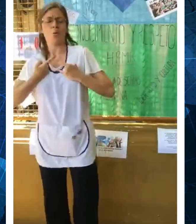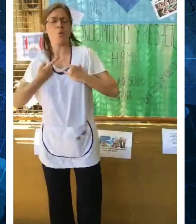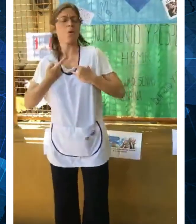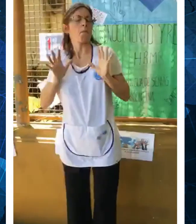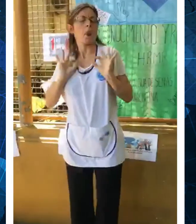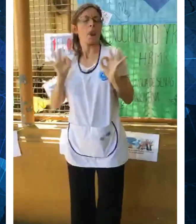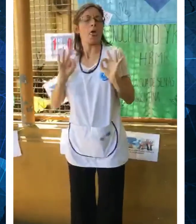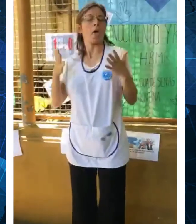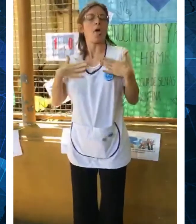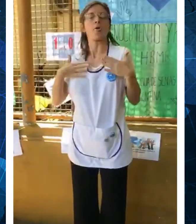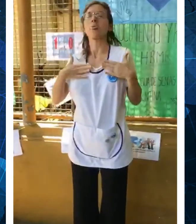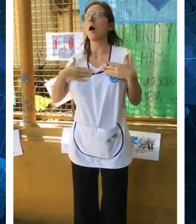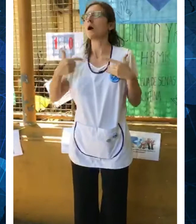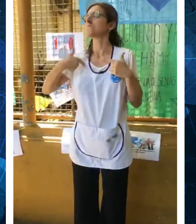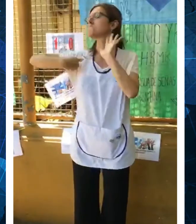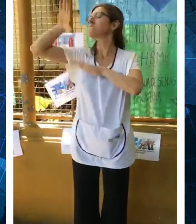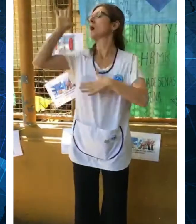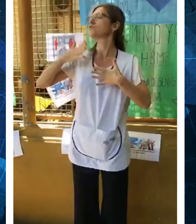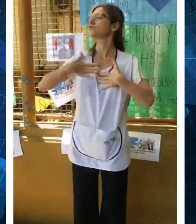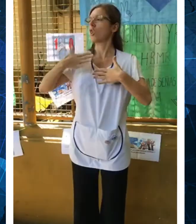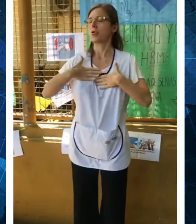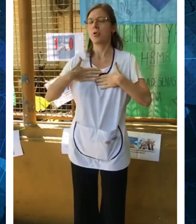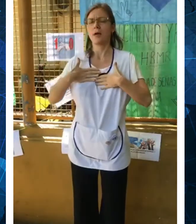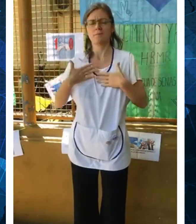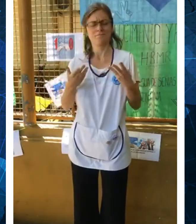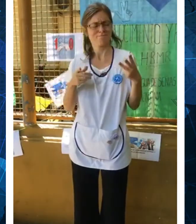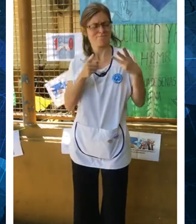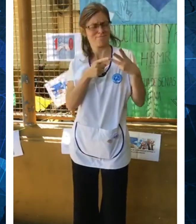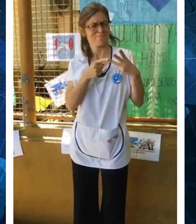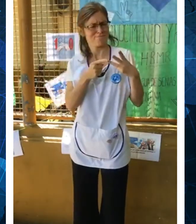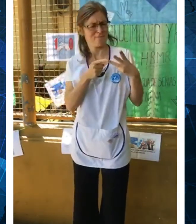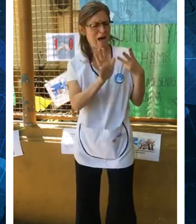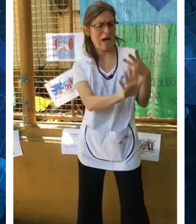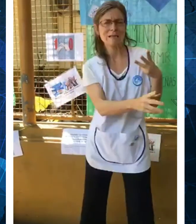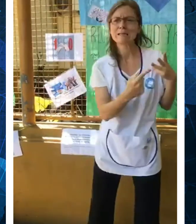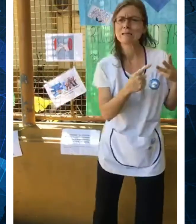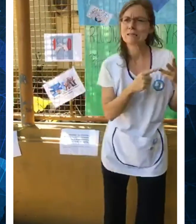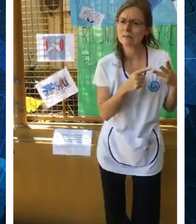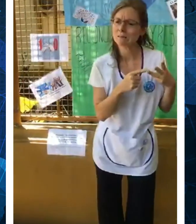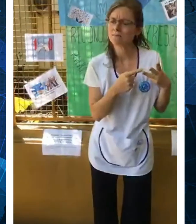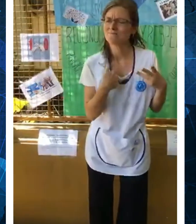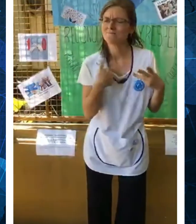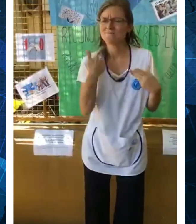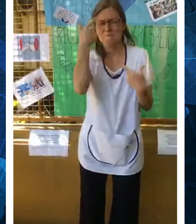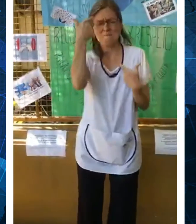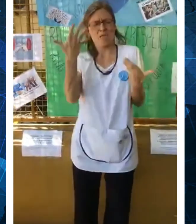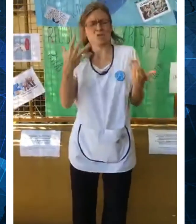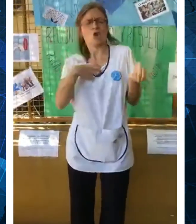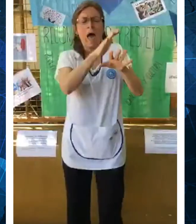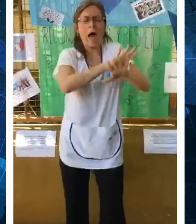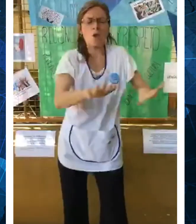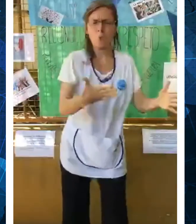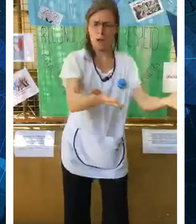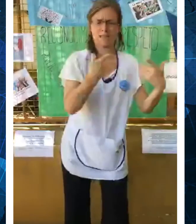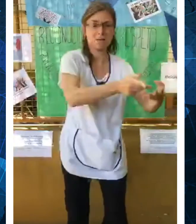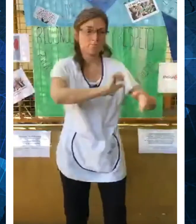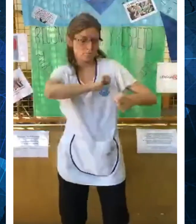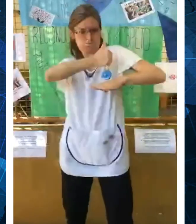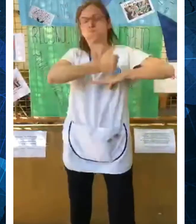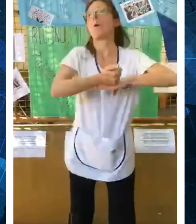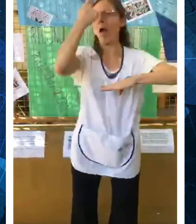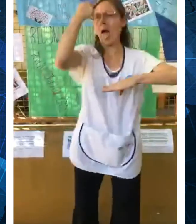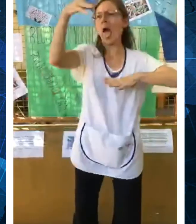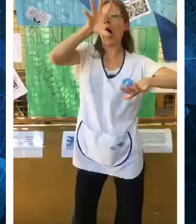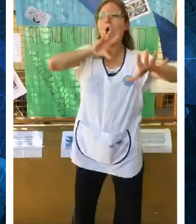tienen que ellos adaptarse a lo que está considerado como normal dentro de la sociedad mayoritaria.